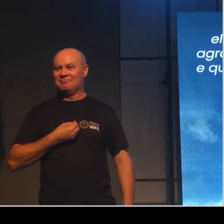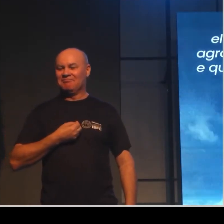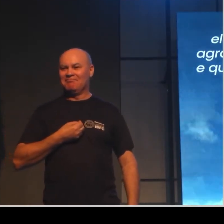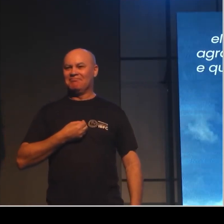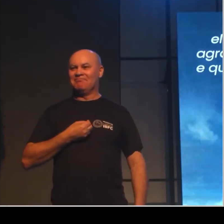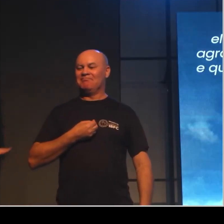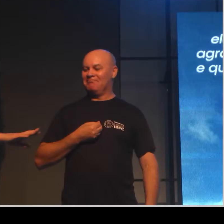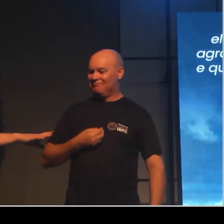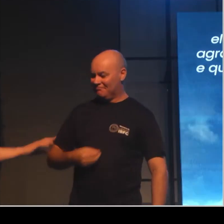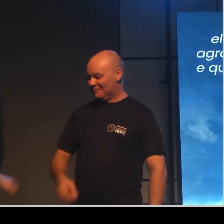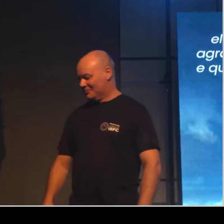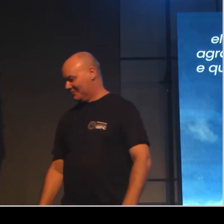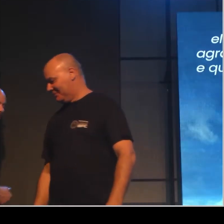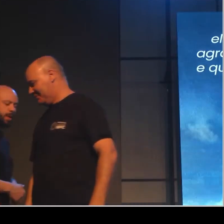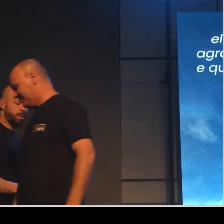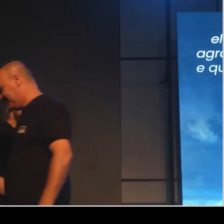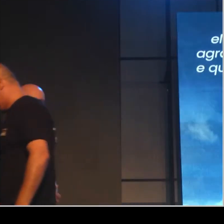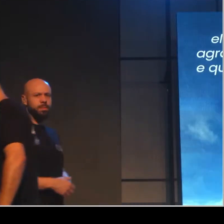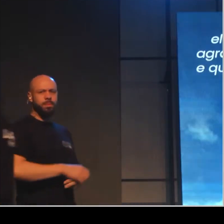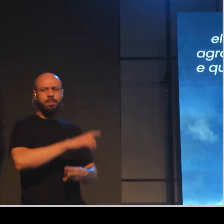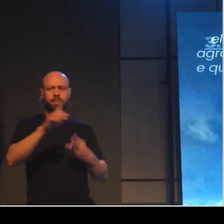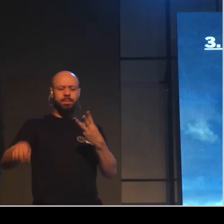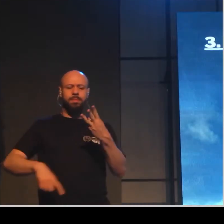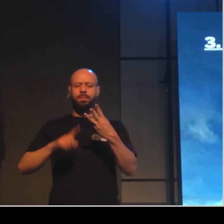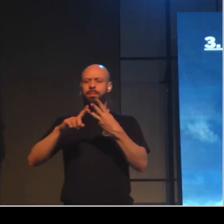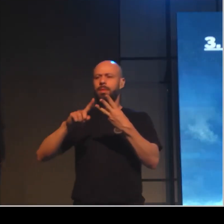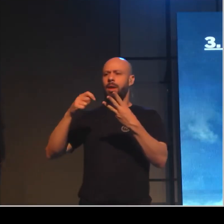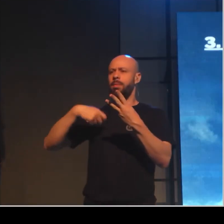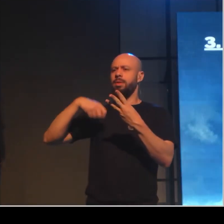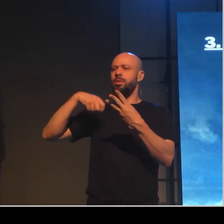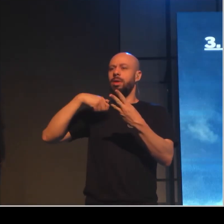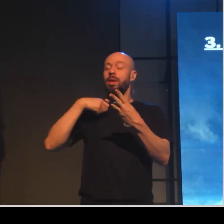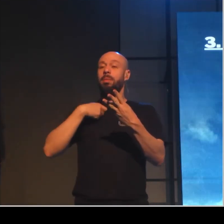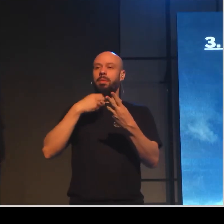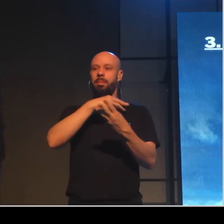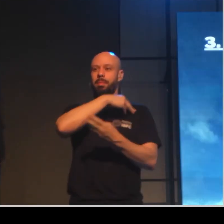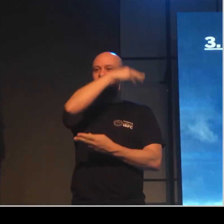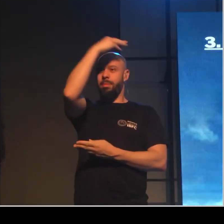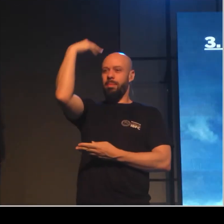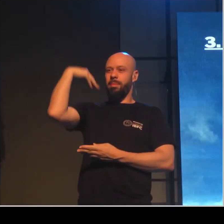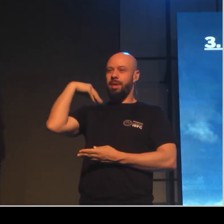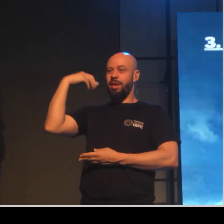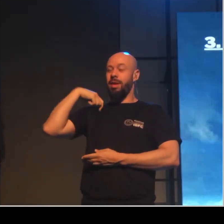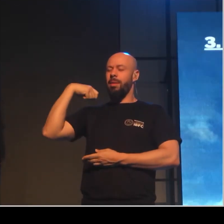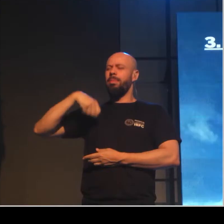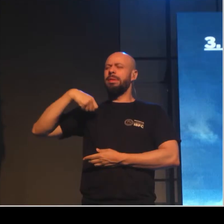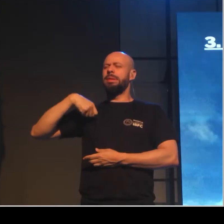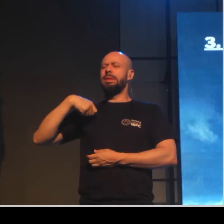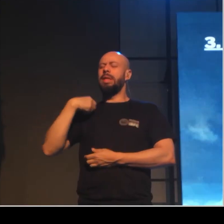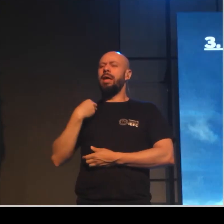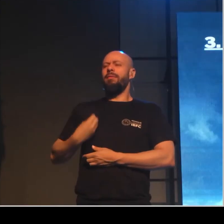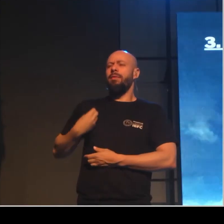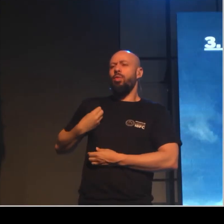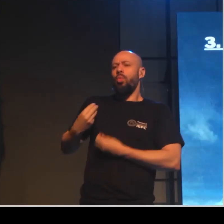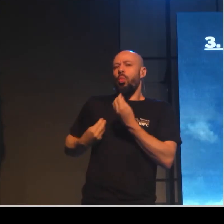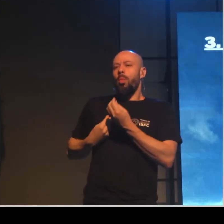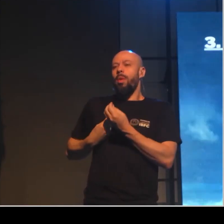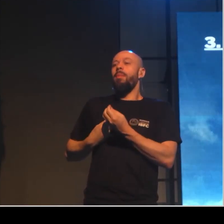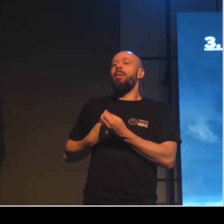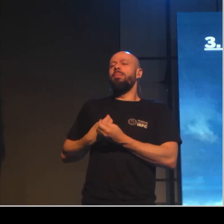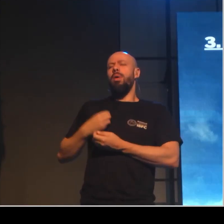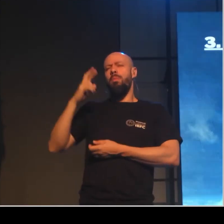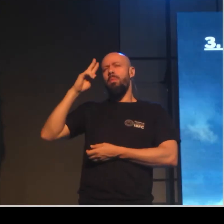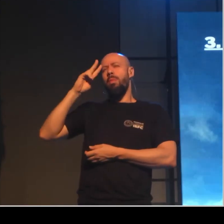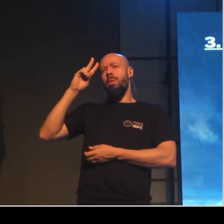abençoado, é como Maria, meditar continuamente na palavra de Deus. Segundo os